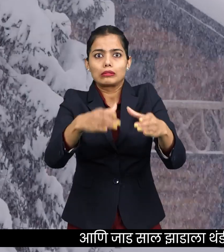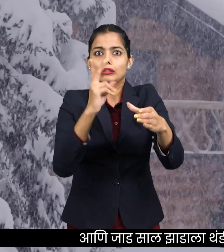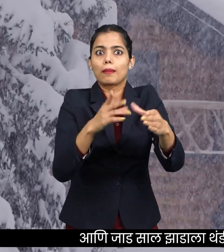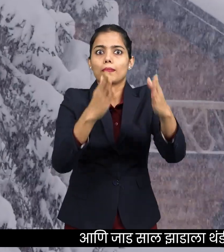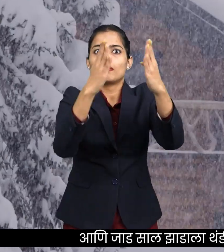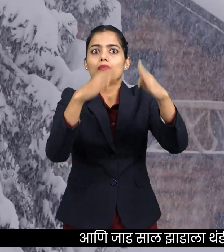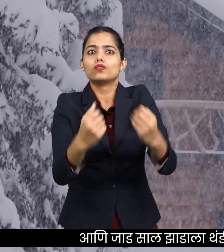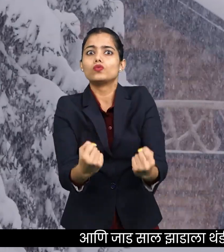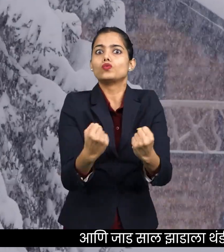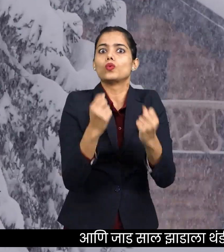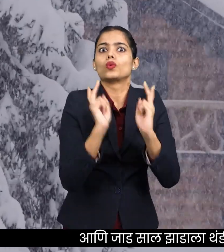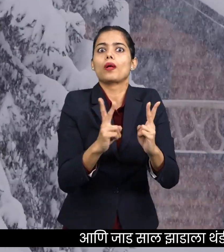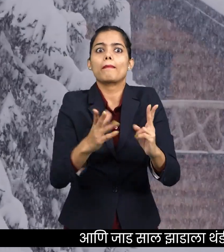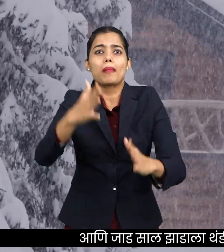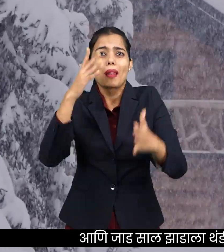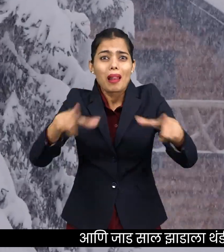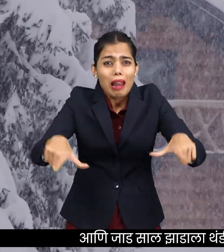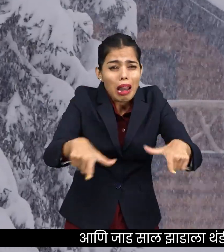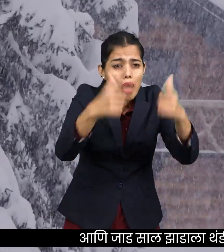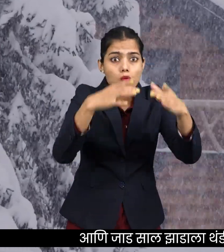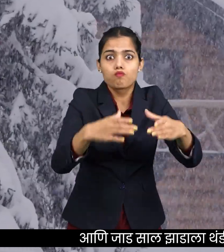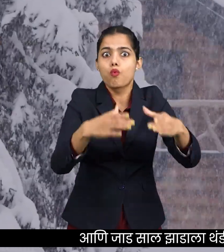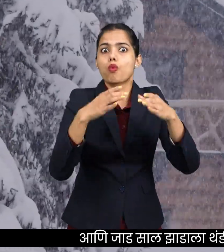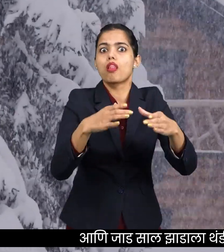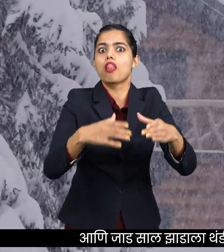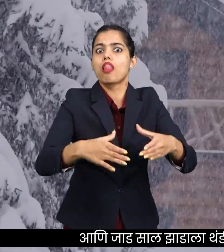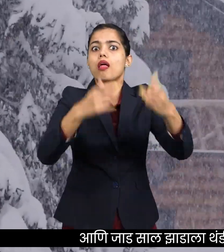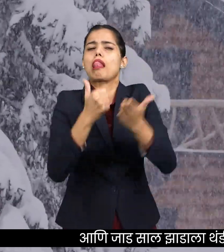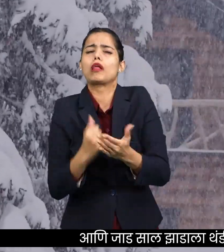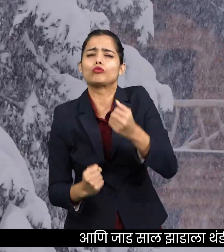झाडाला थंडीचा सामना करण्यास मदत करते.